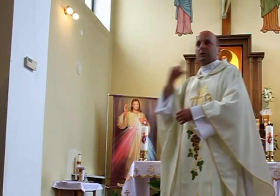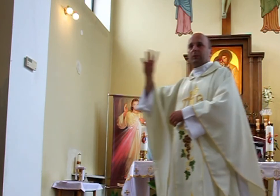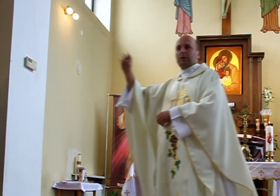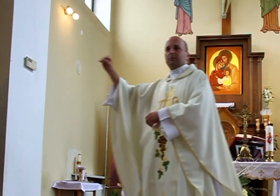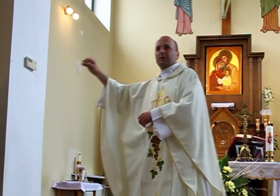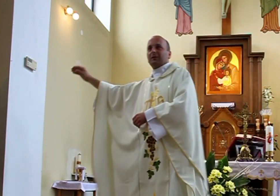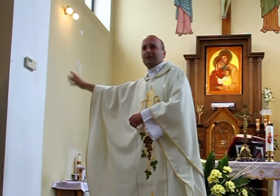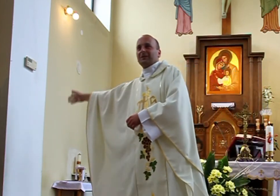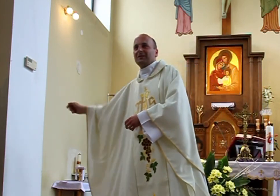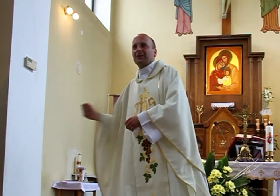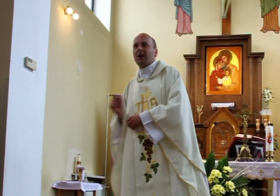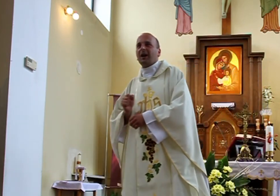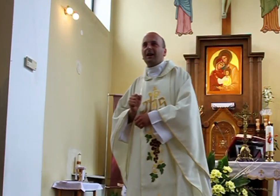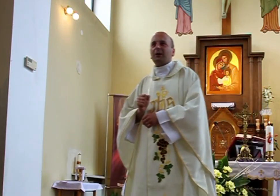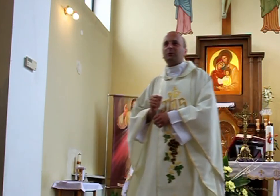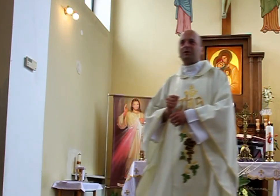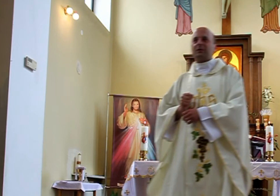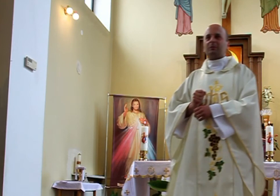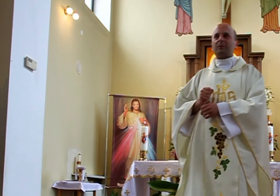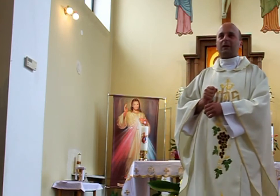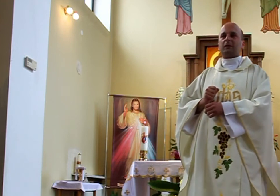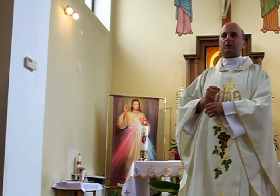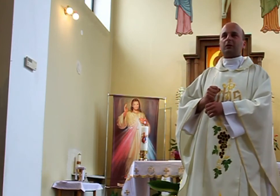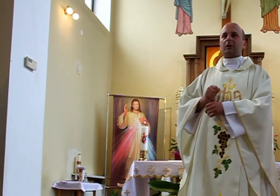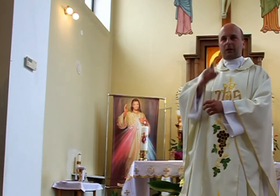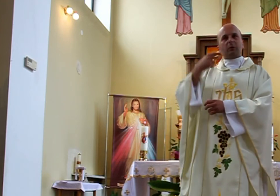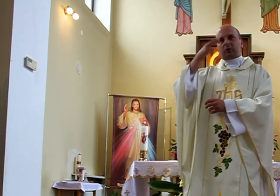będą różne rzeczy opowiadać. Ty możesz